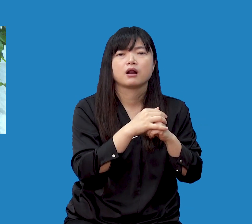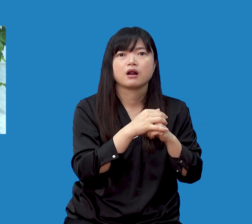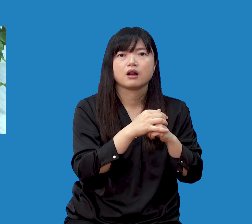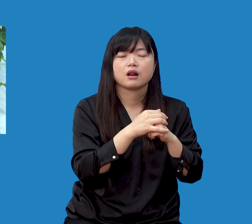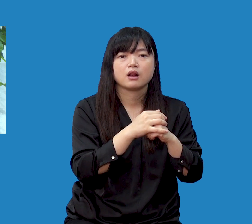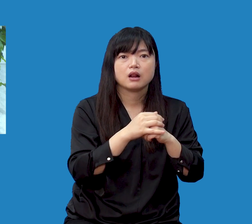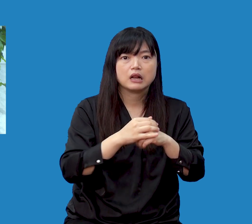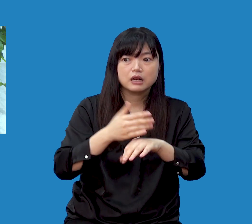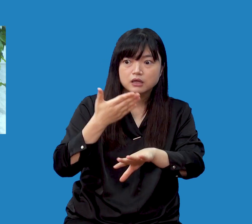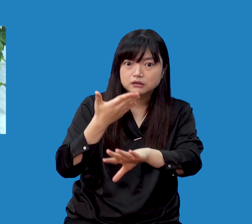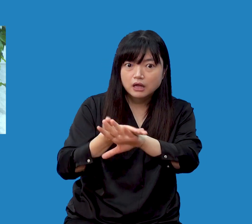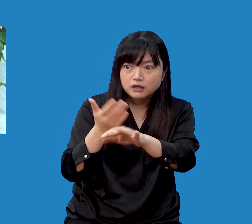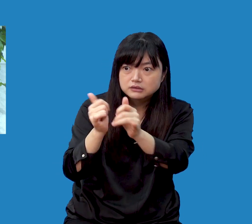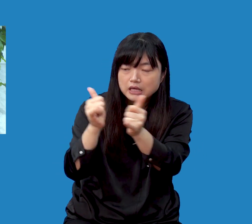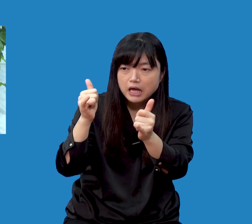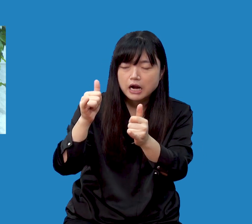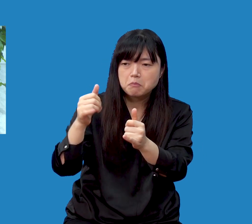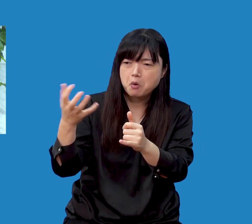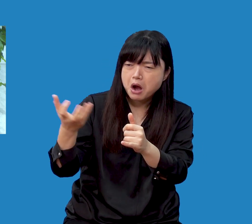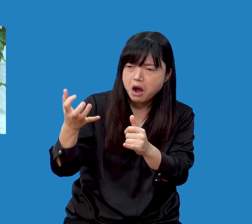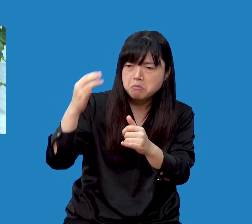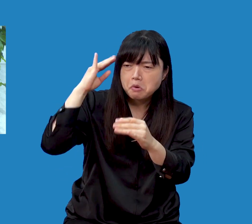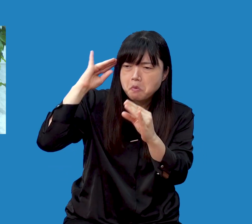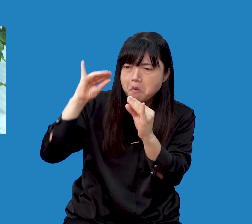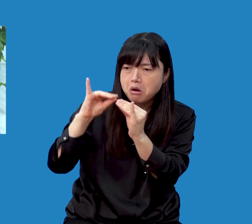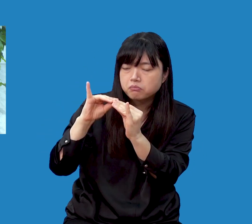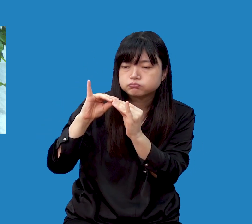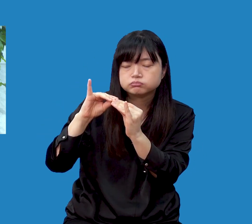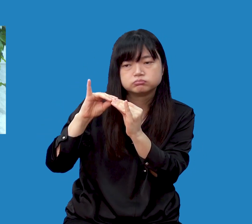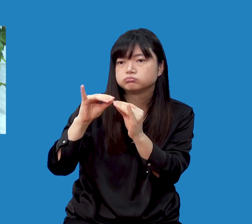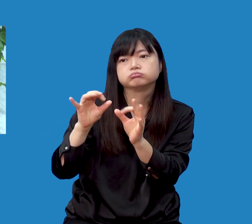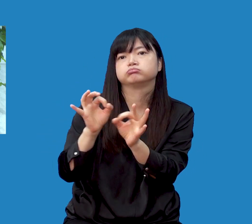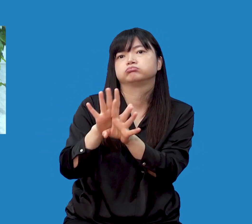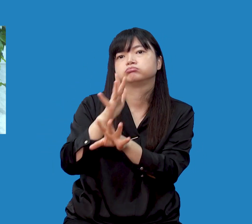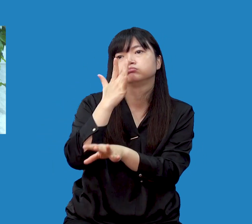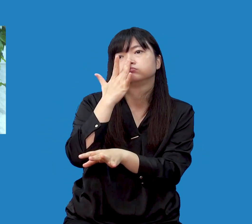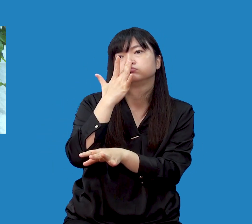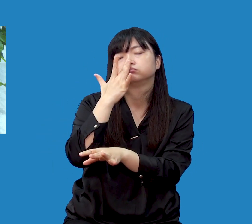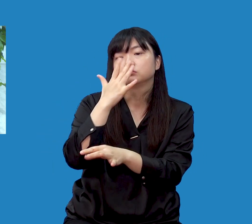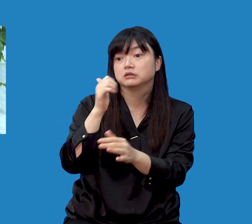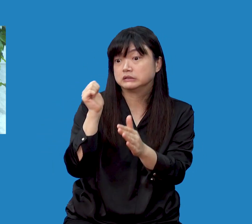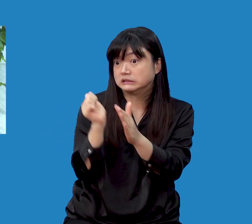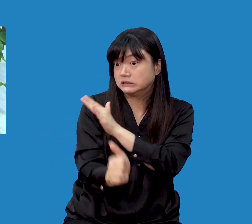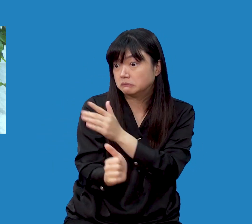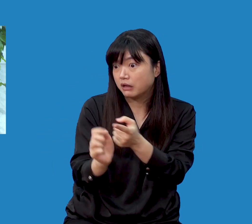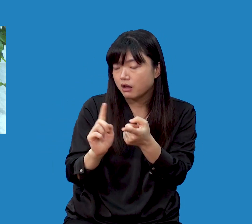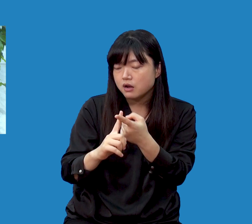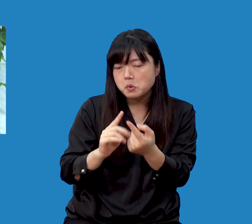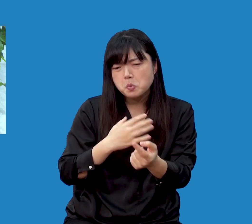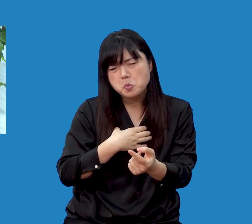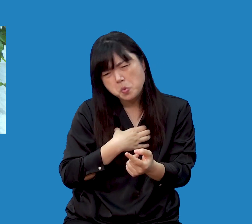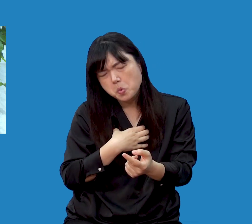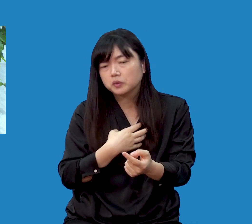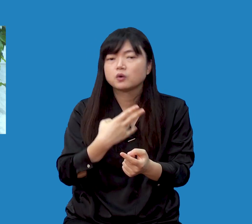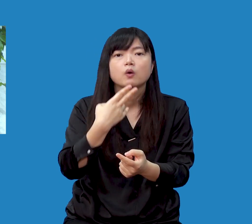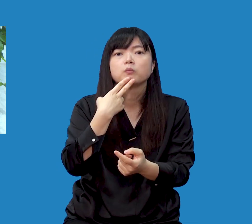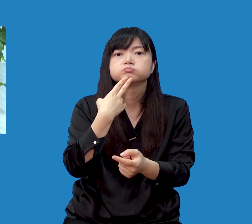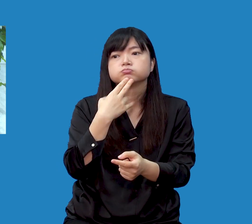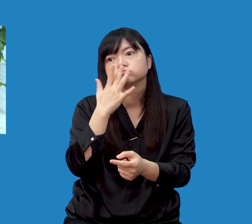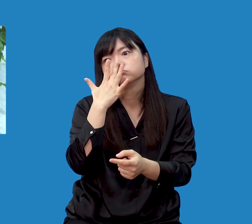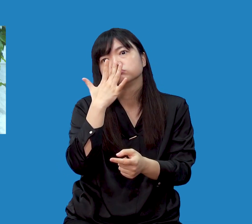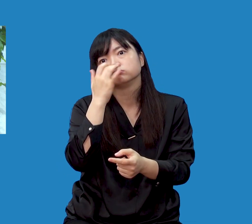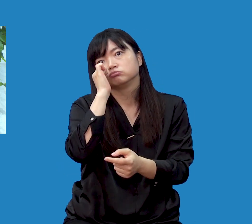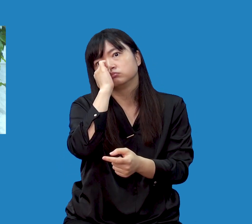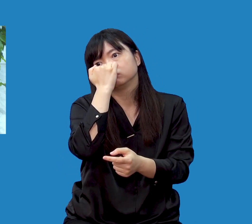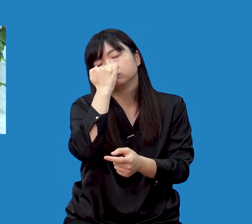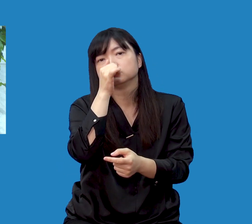다른 사람과의 공감 능력이 떨어집니다. 실패에 대한 걱정이 없어져